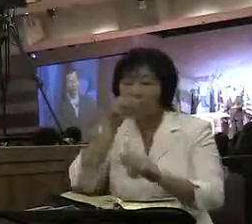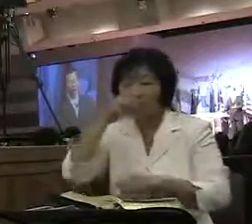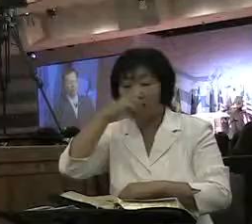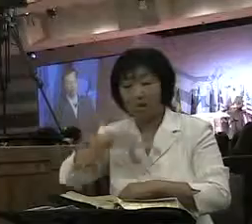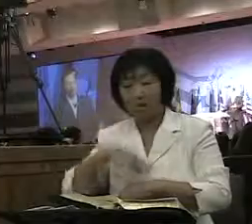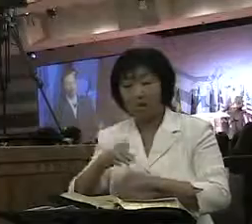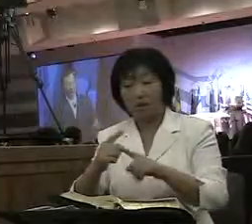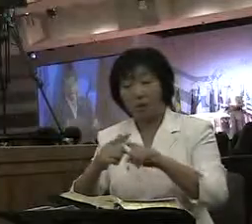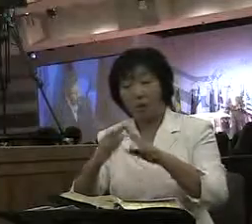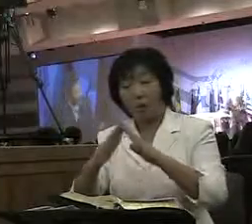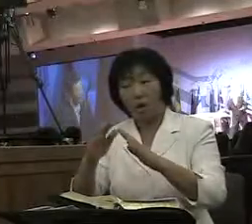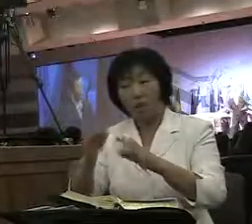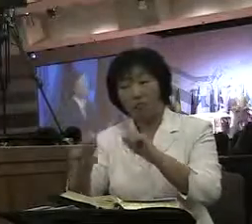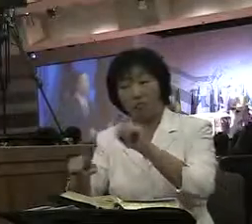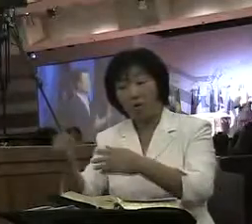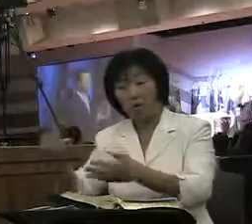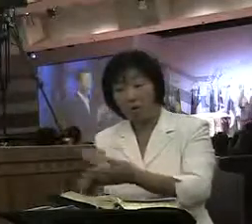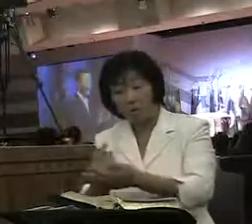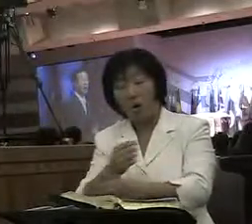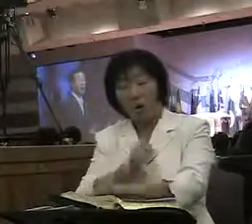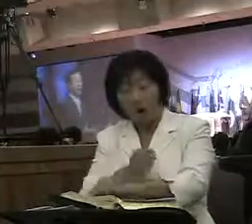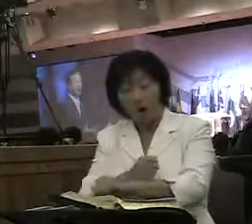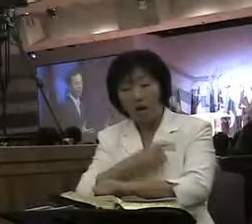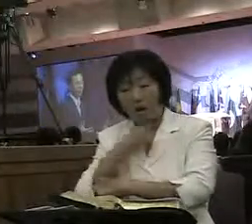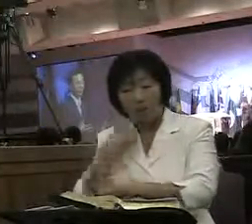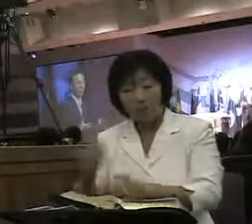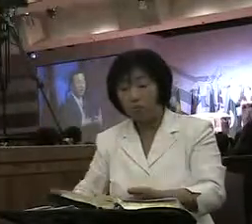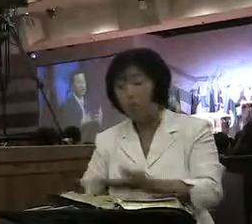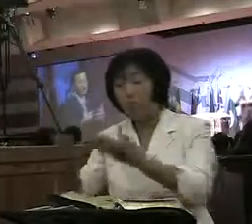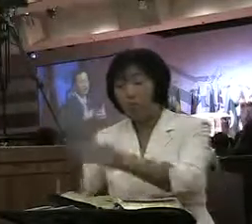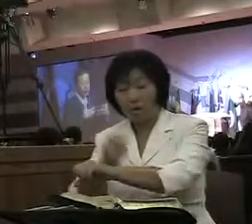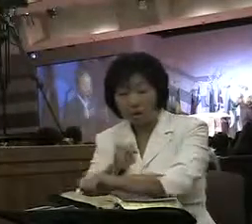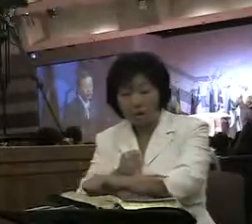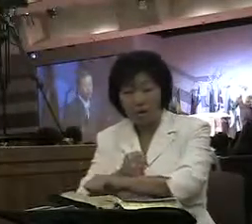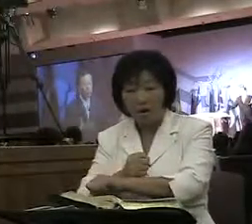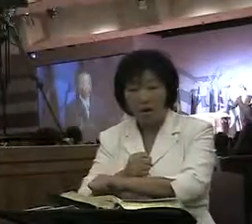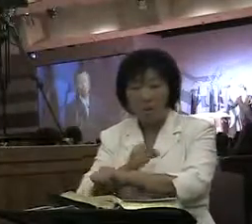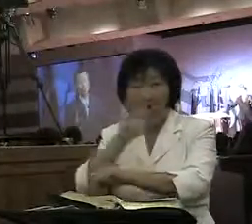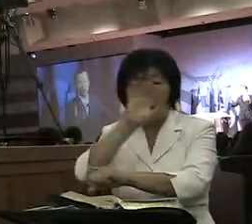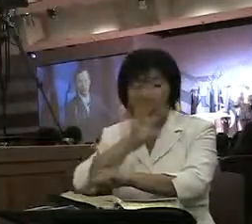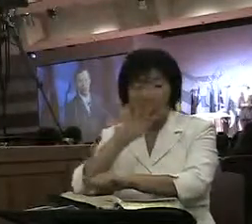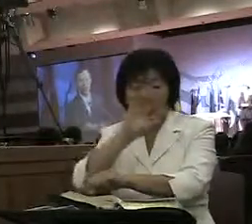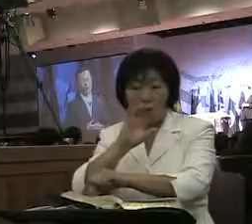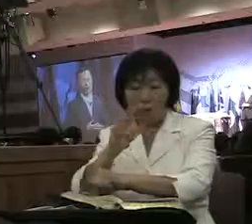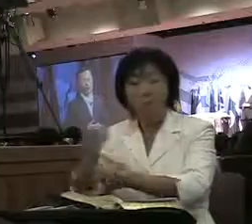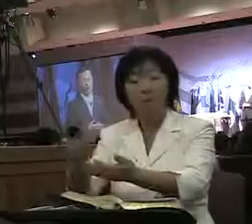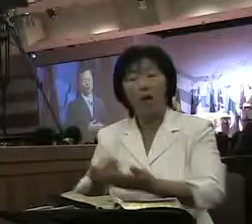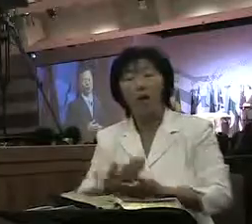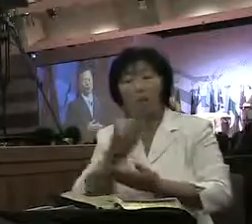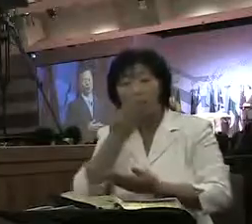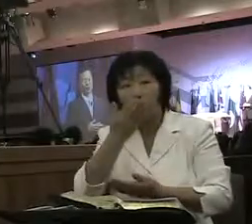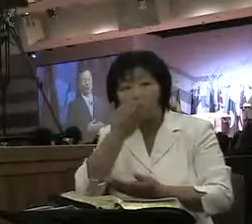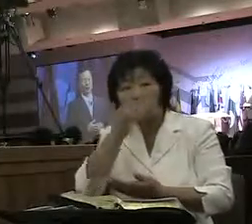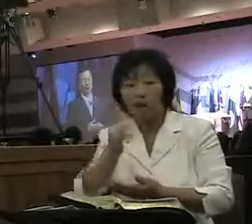나오고 하라니까 뭐 봉사하고 막연하게 훈련까지도 받을 수 있어요.